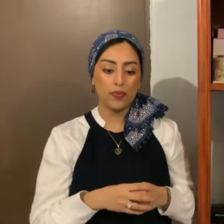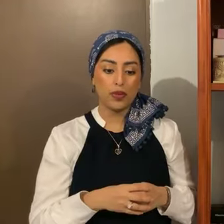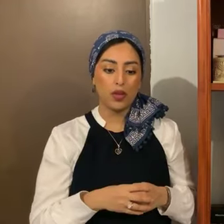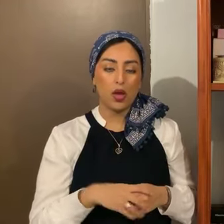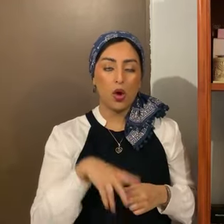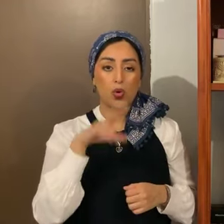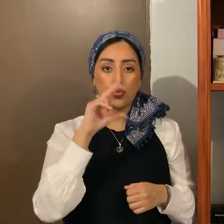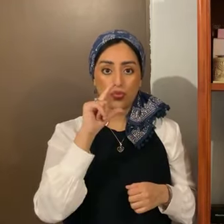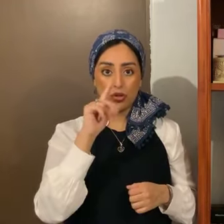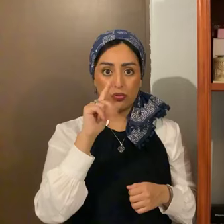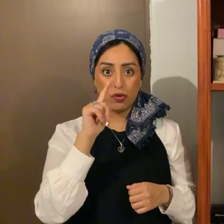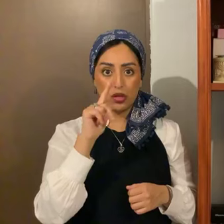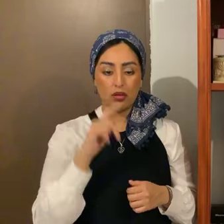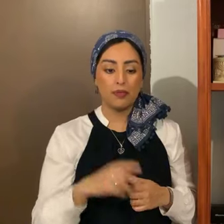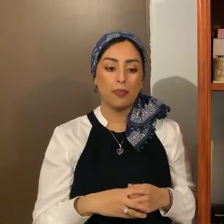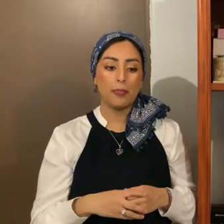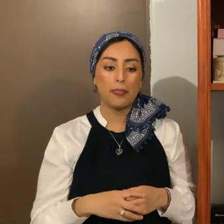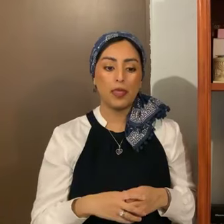23,